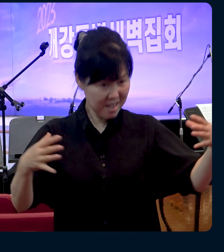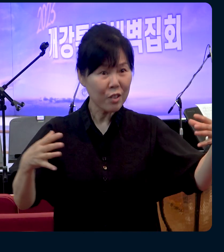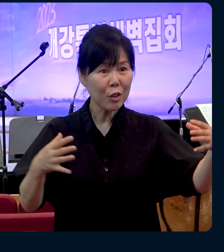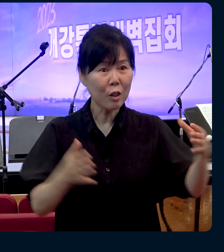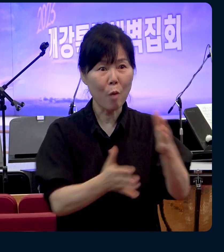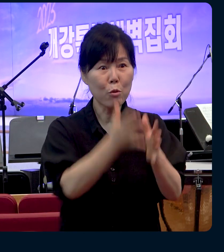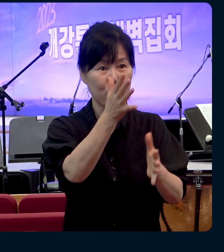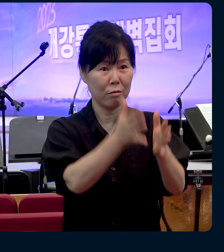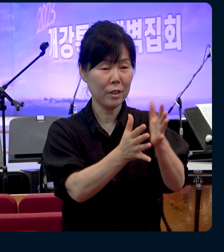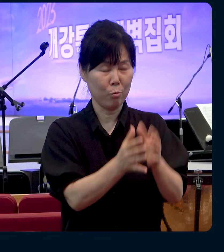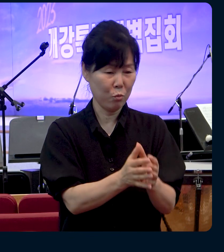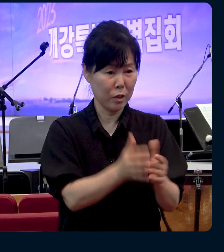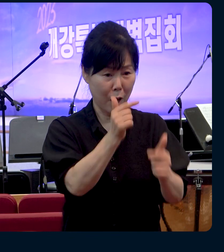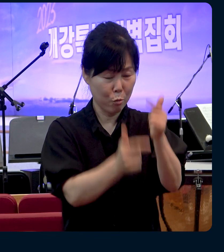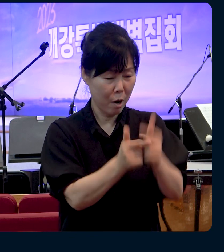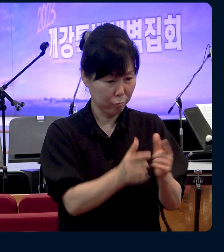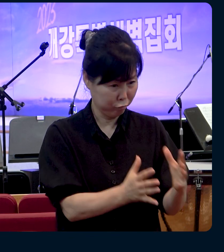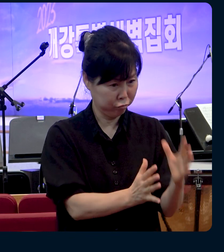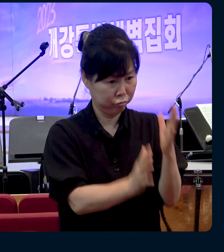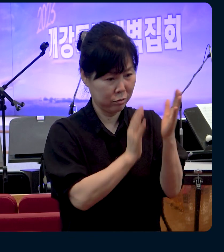막 나무들이 그냥 쭉쭉,